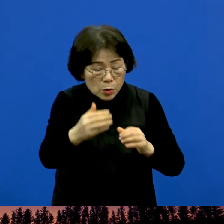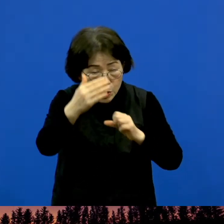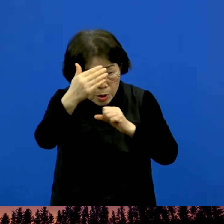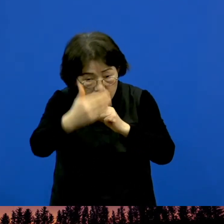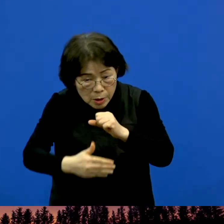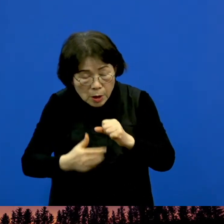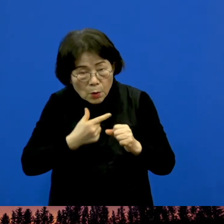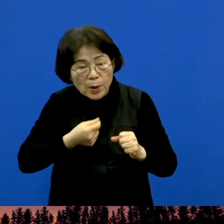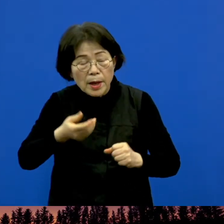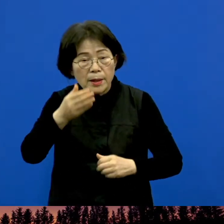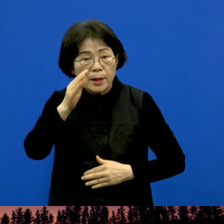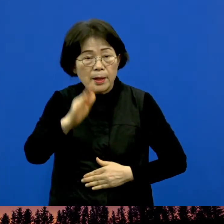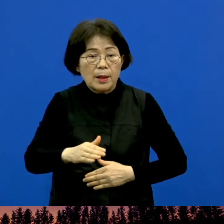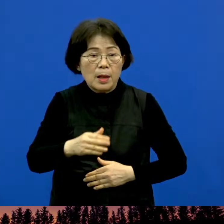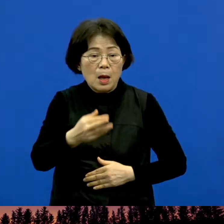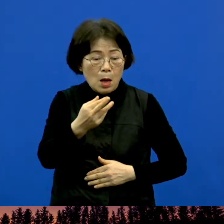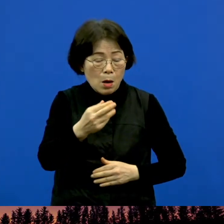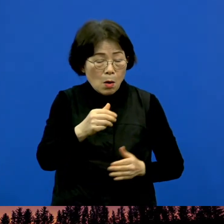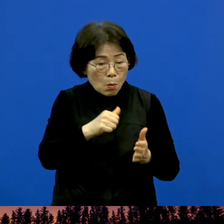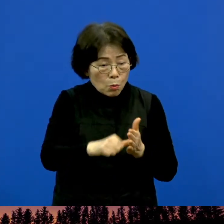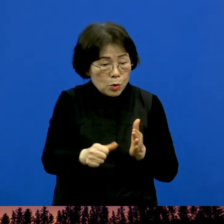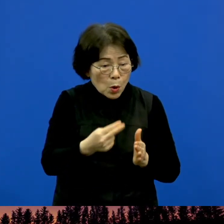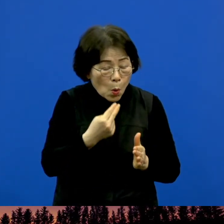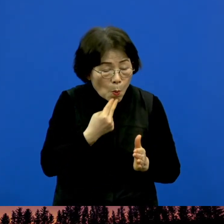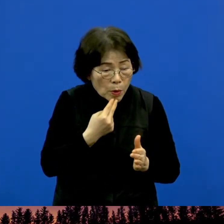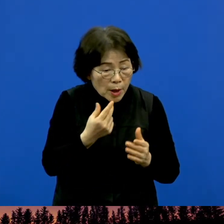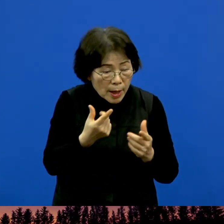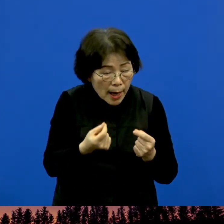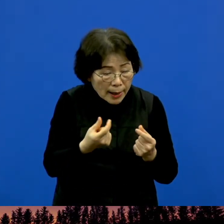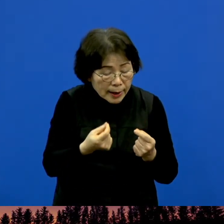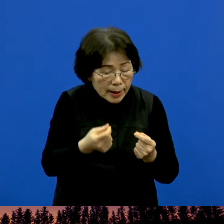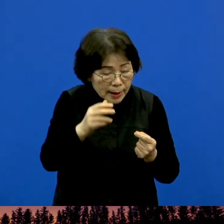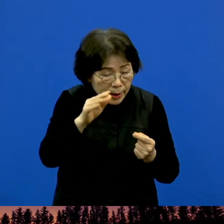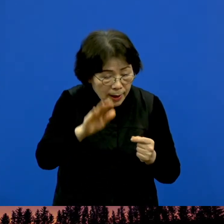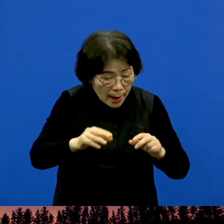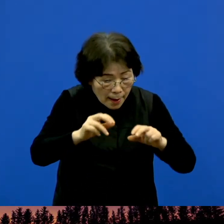했는데 물체가 없어 보이는 것 같은데 사실 그